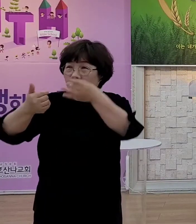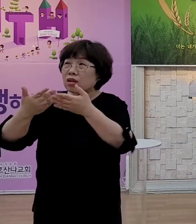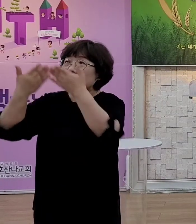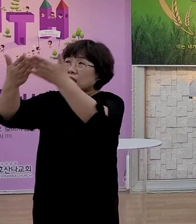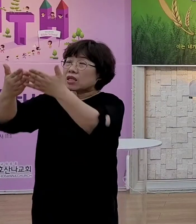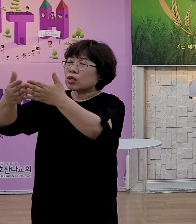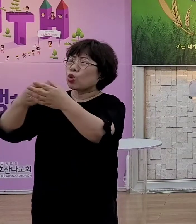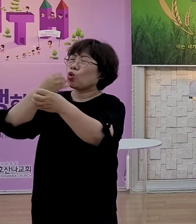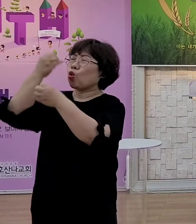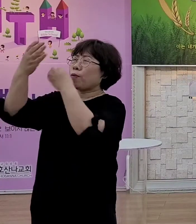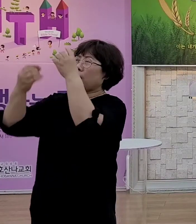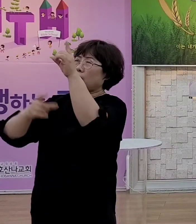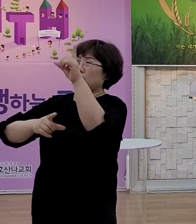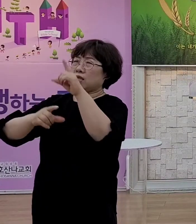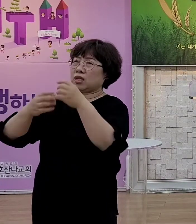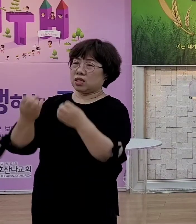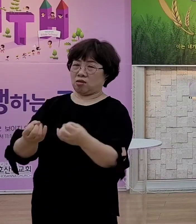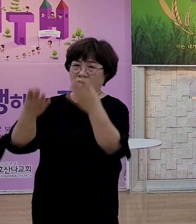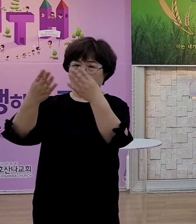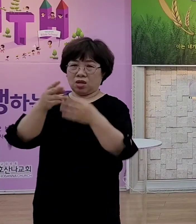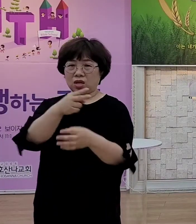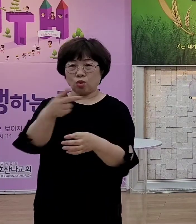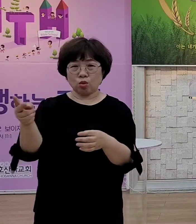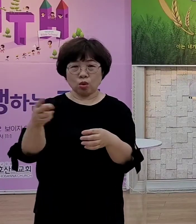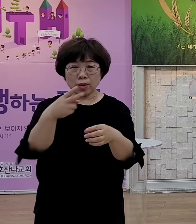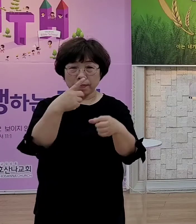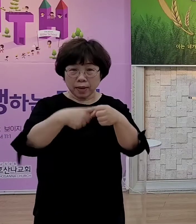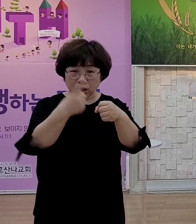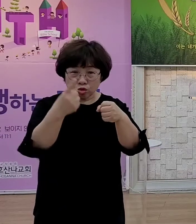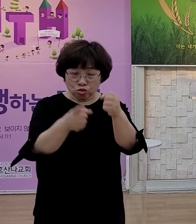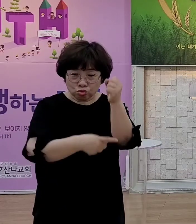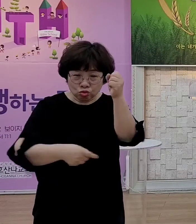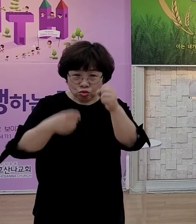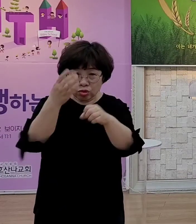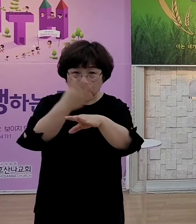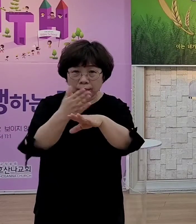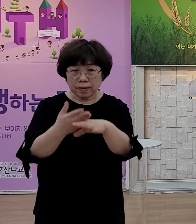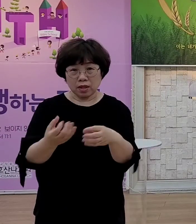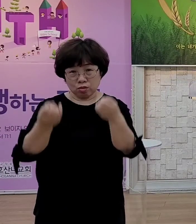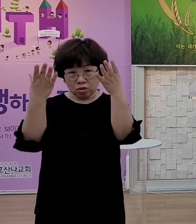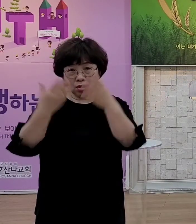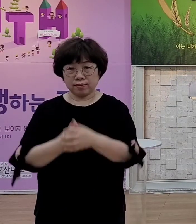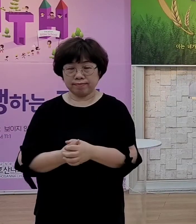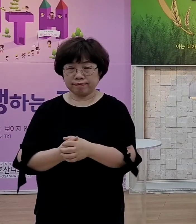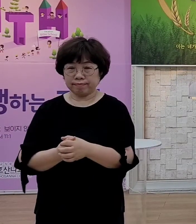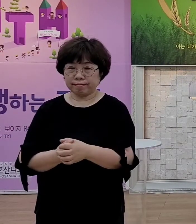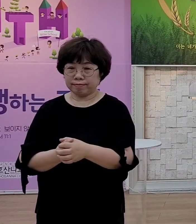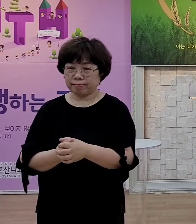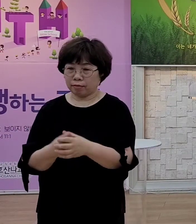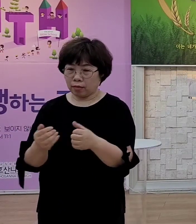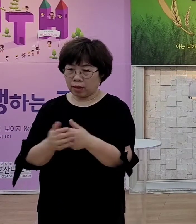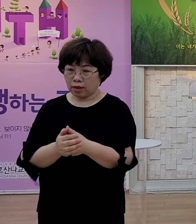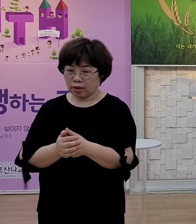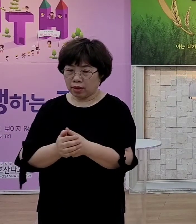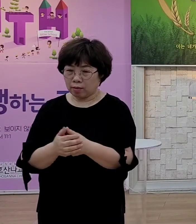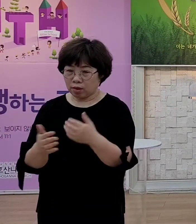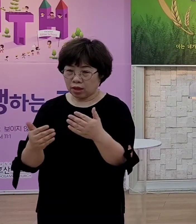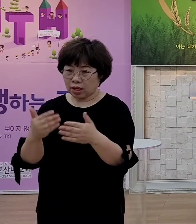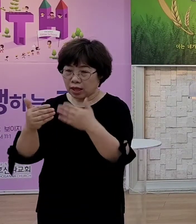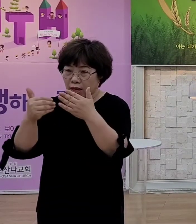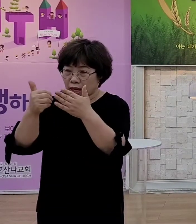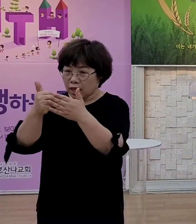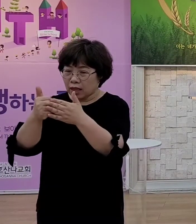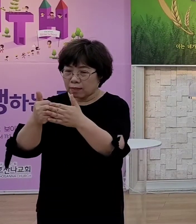사실이죠. 여러분, 그래서 이 처음 것을 드린다 이 말은 하나님을 그 무엇보다도 가장